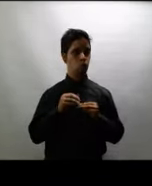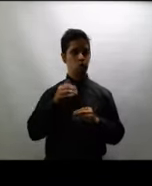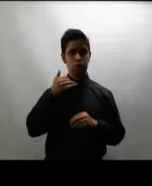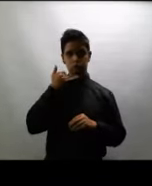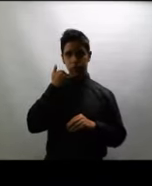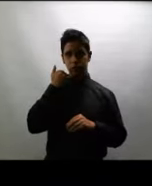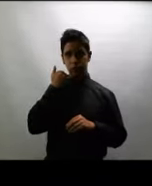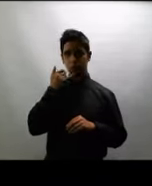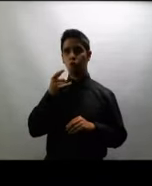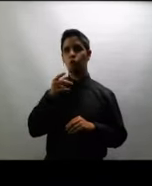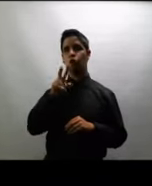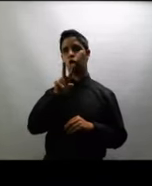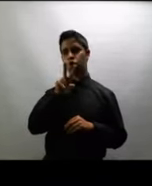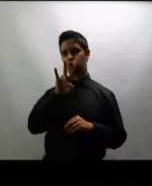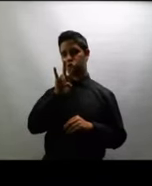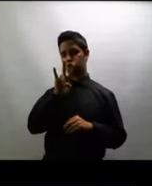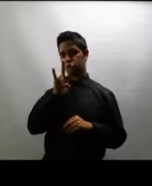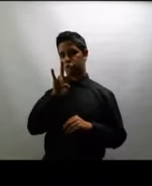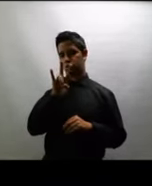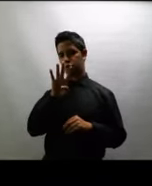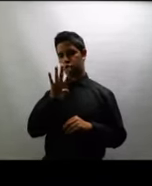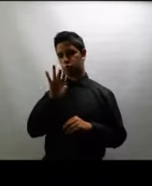teléfono,